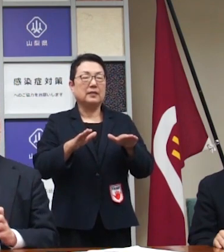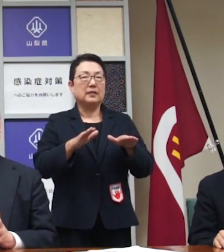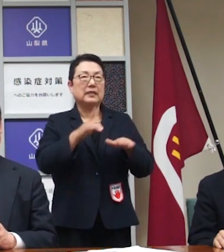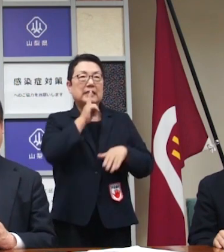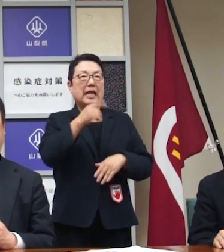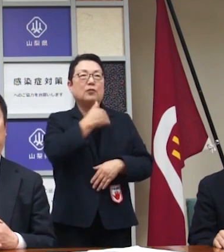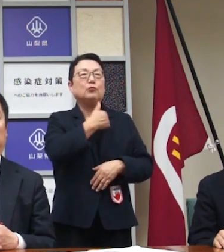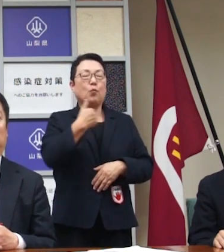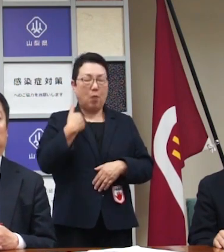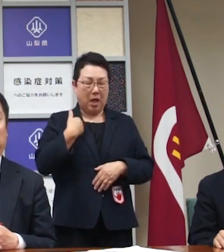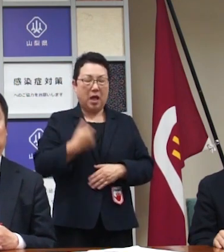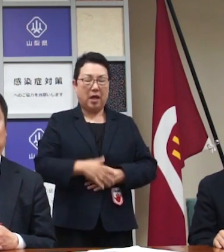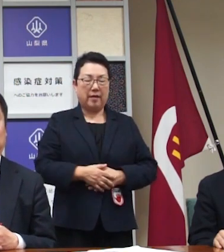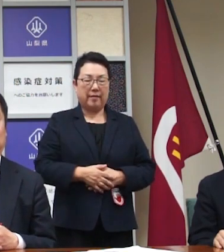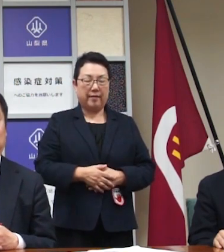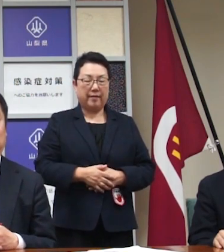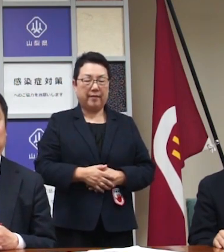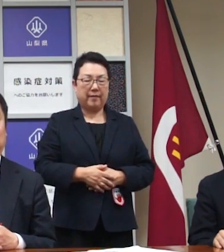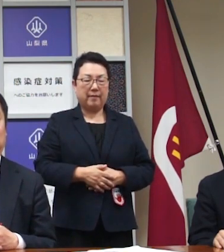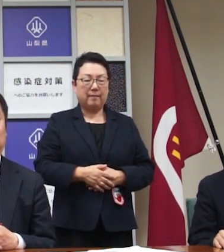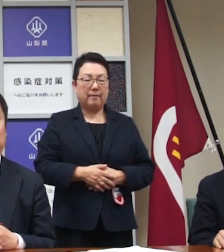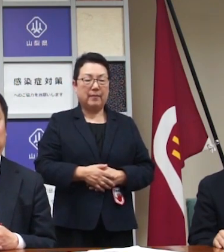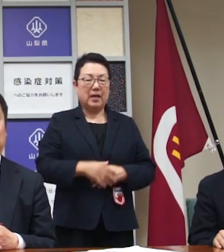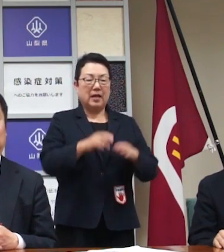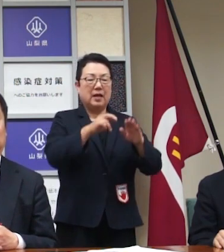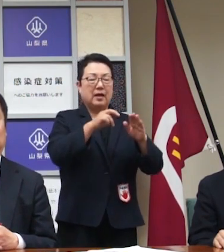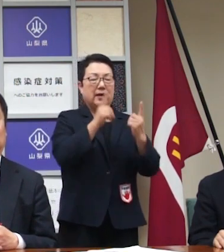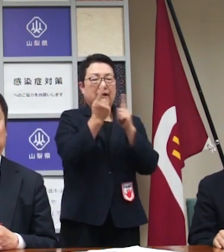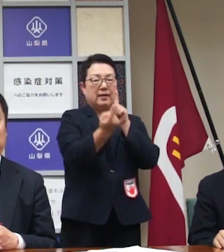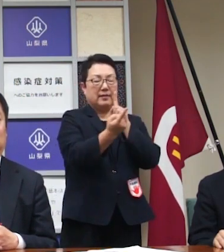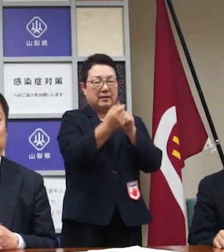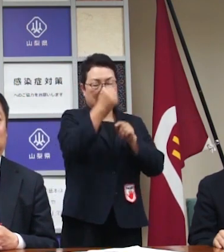のはまあ、処置が